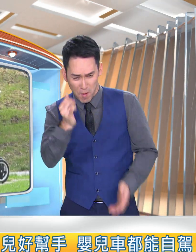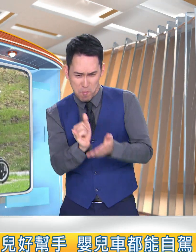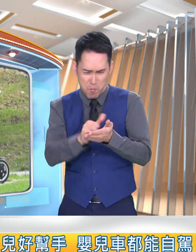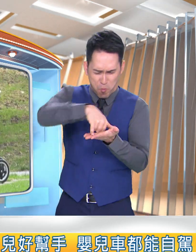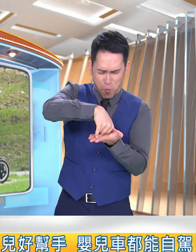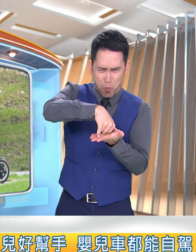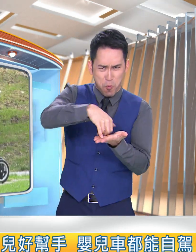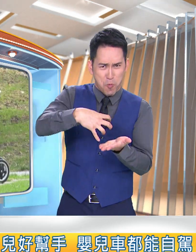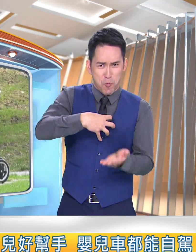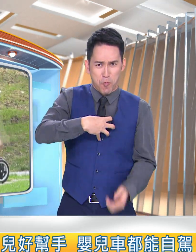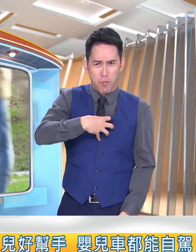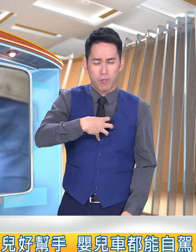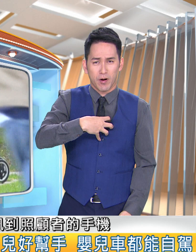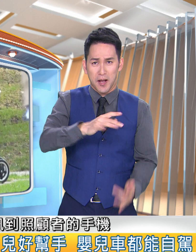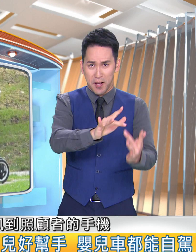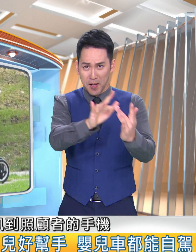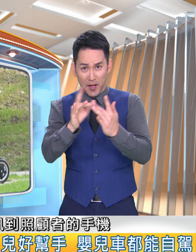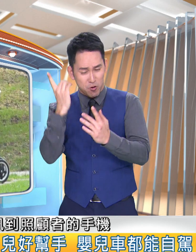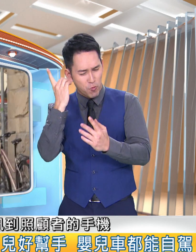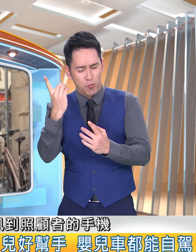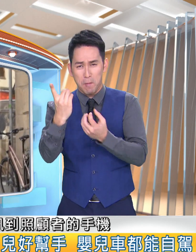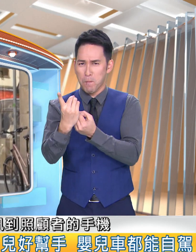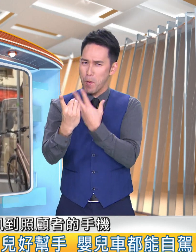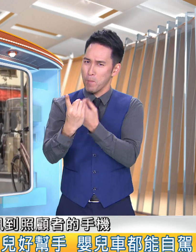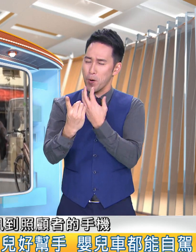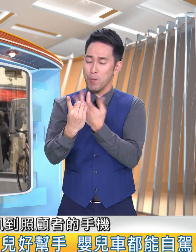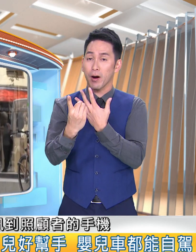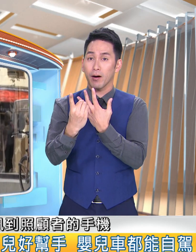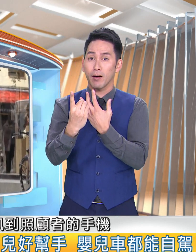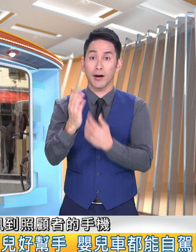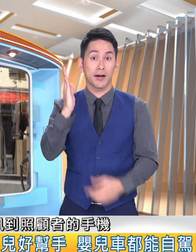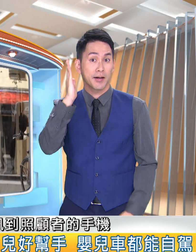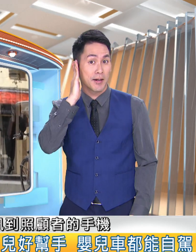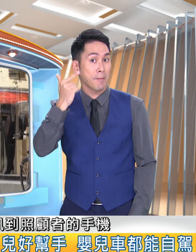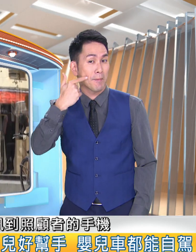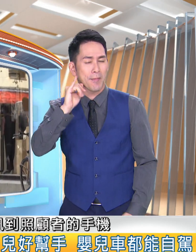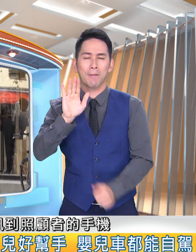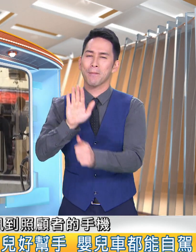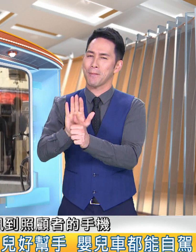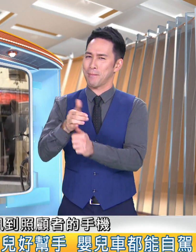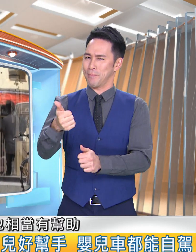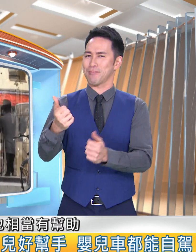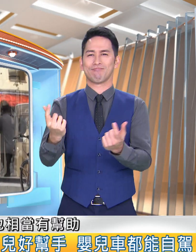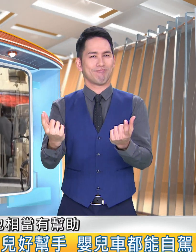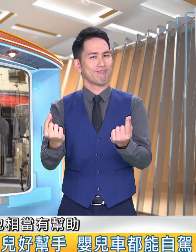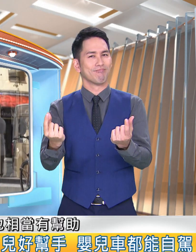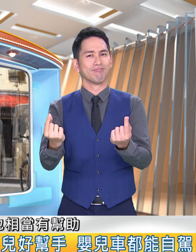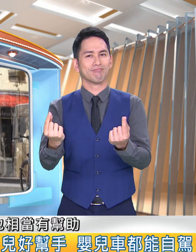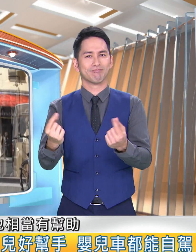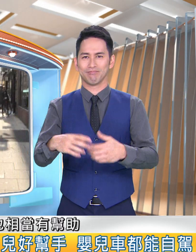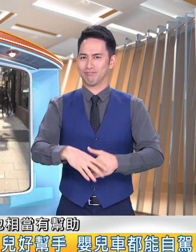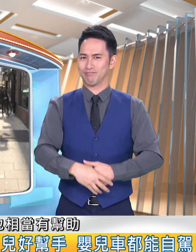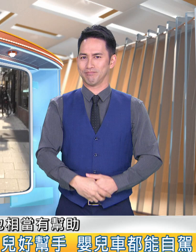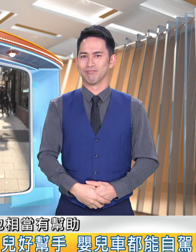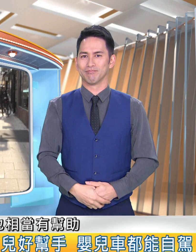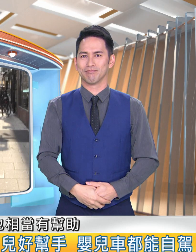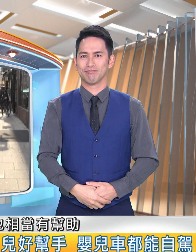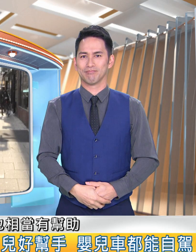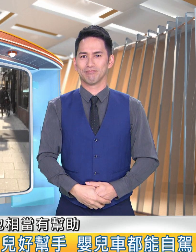危险状况，会立刻传送警讯到照顾者的手机，对听障者来说也有相当帮